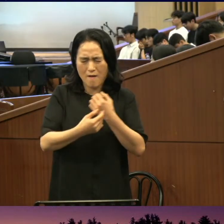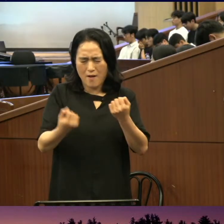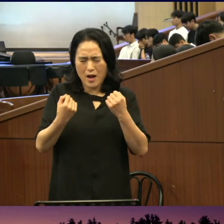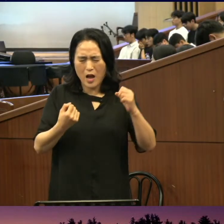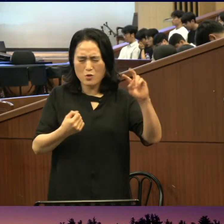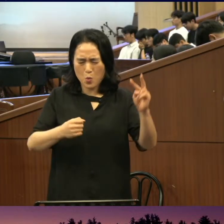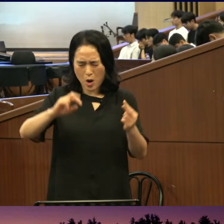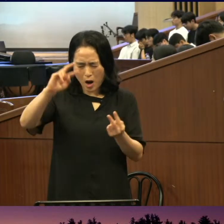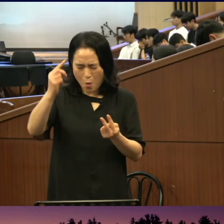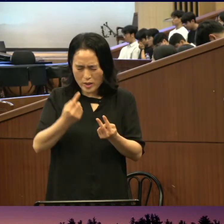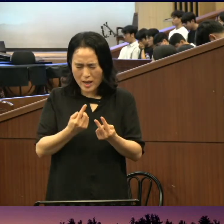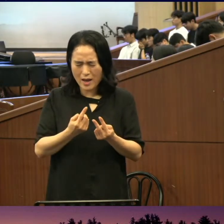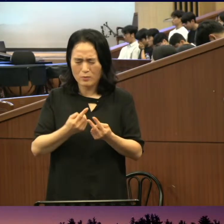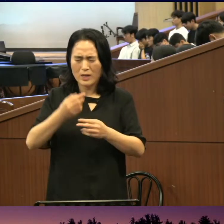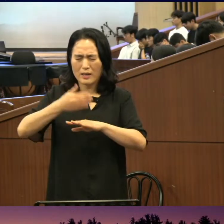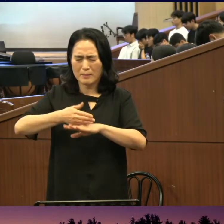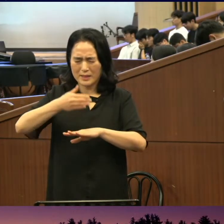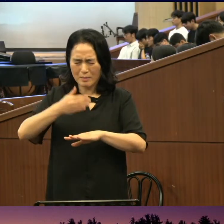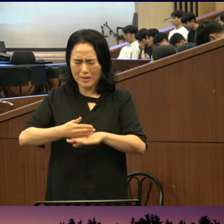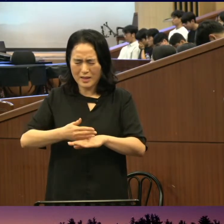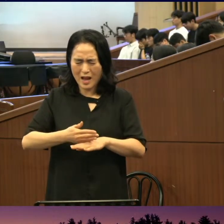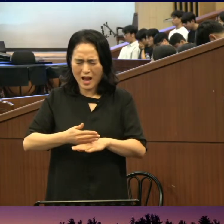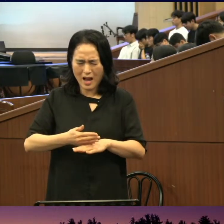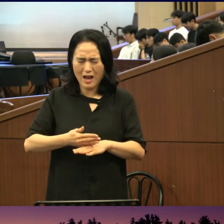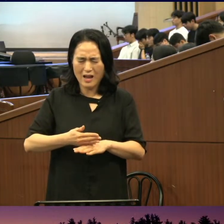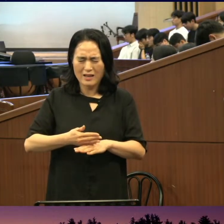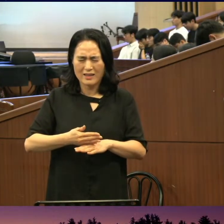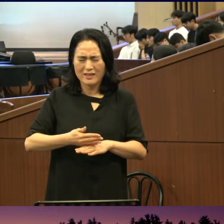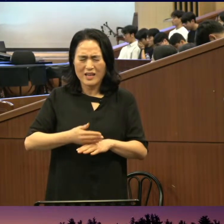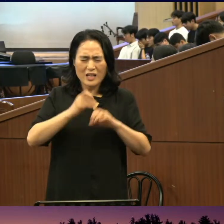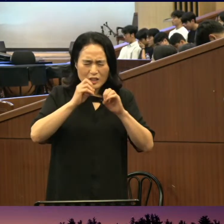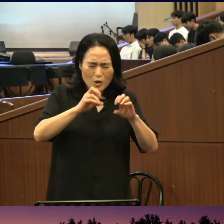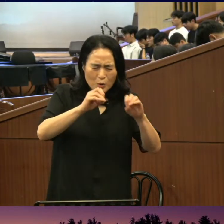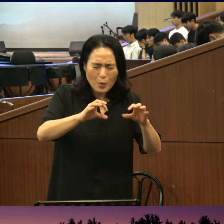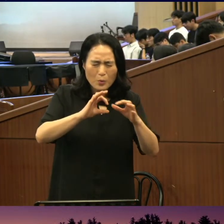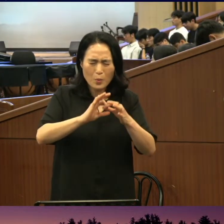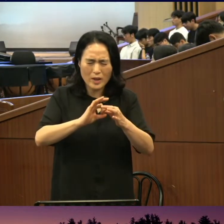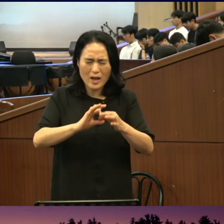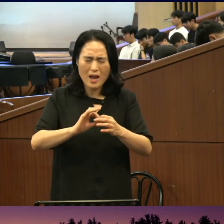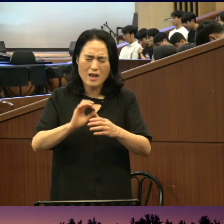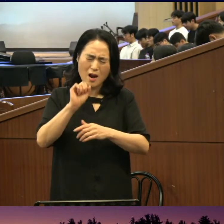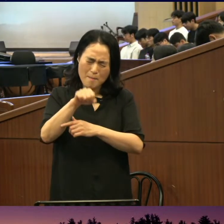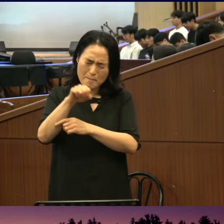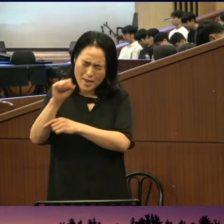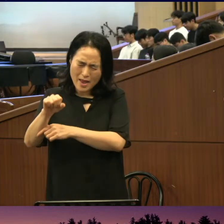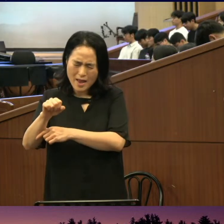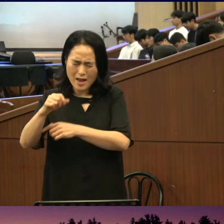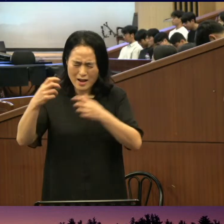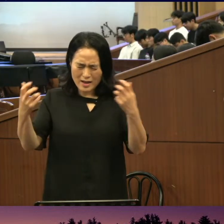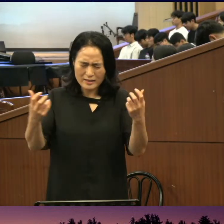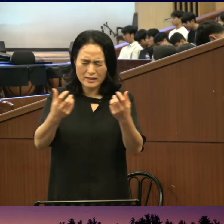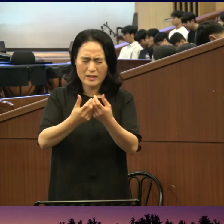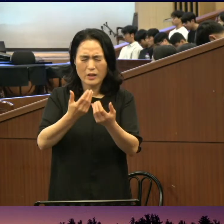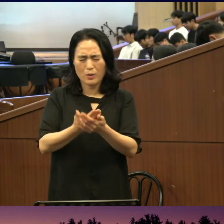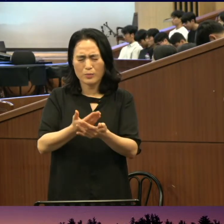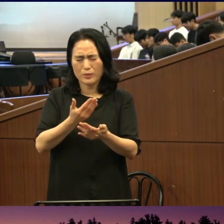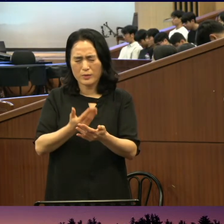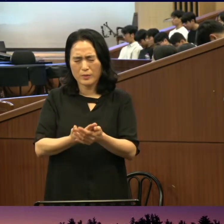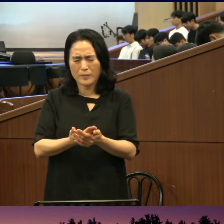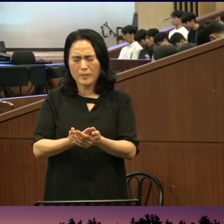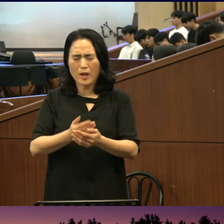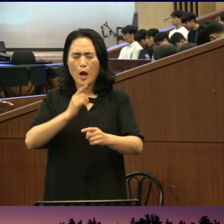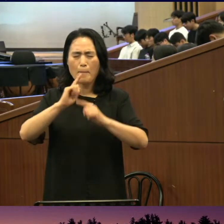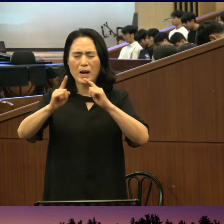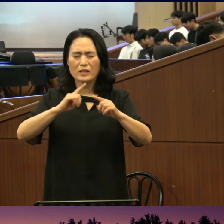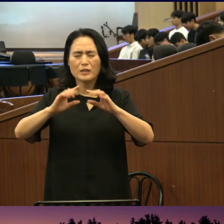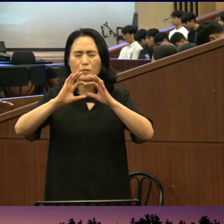뿌렸던 씨앗들이 아름답게 열매 맺는 역사가 일어나게 하여 주시옵소서. 오늘 이 밤에 하나님 우리의 말씀을 통하여 우리 큰